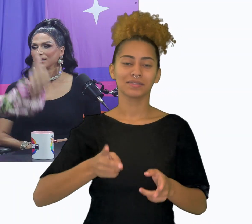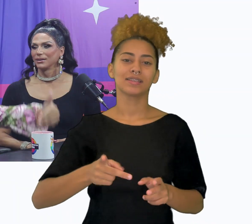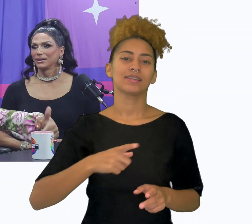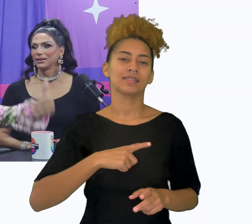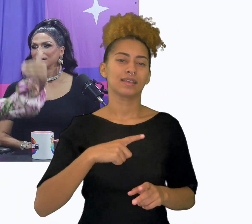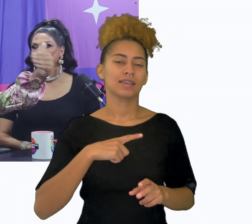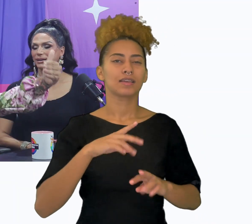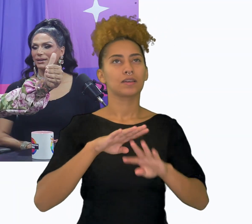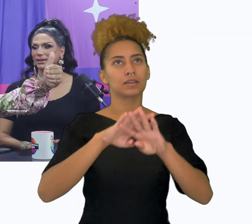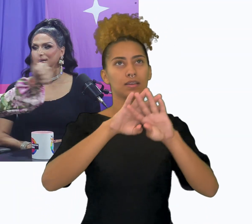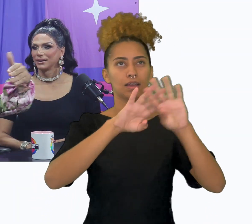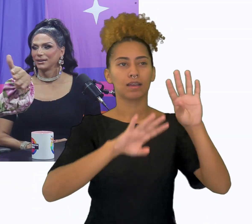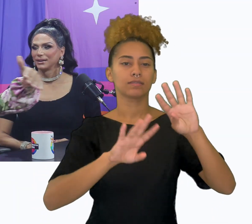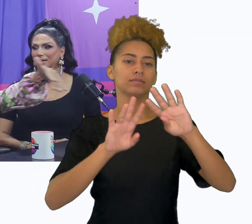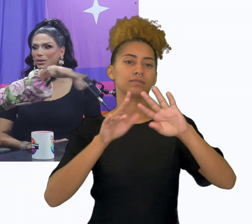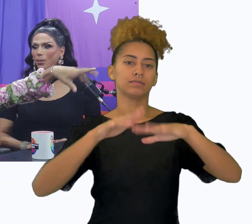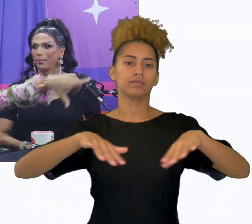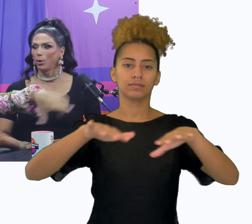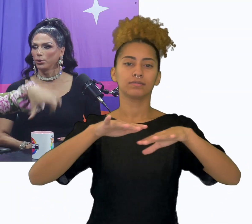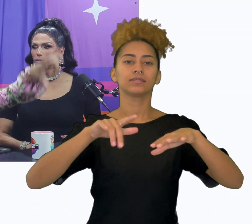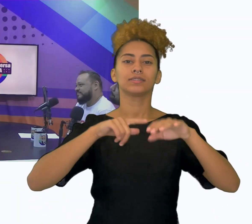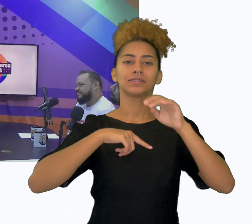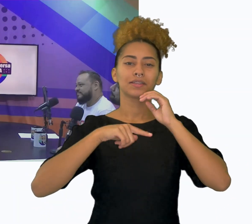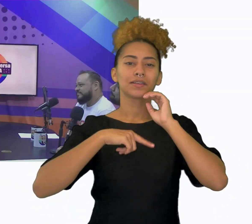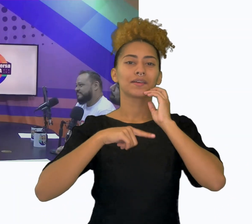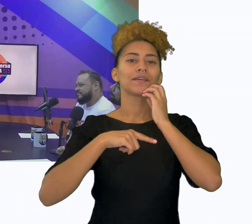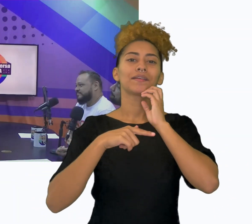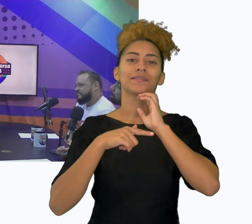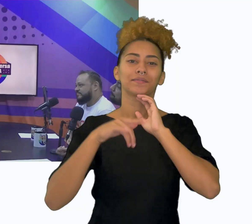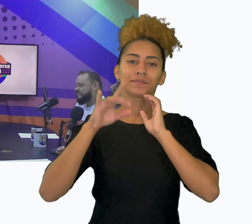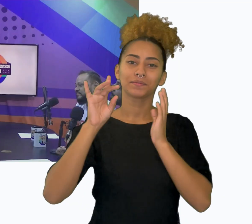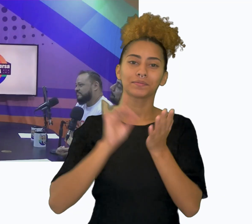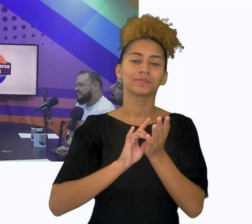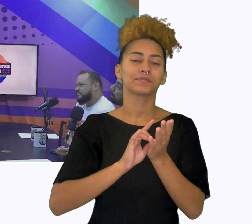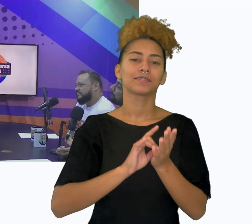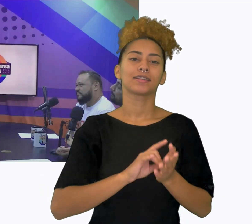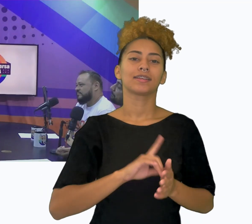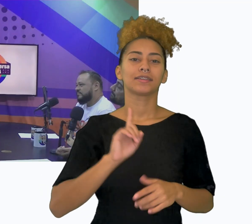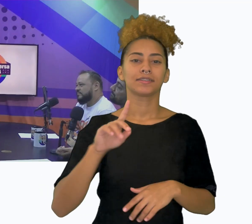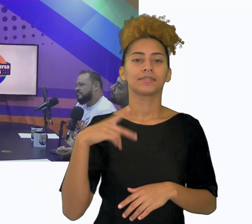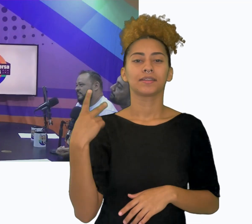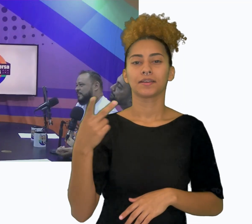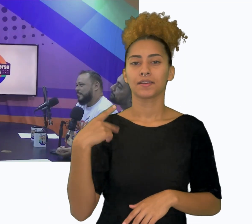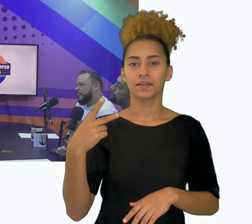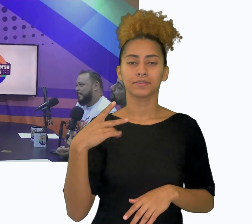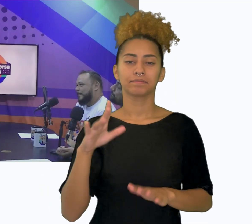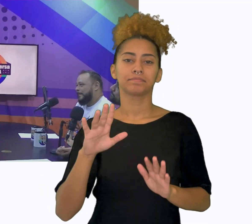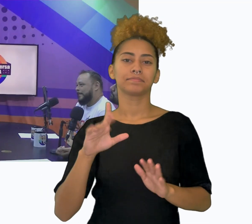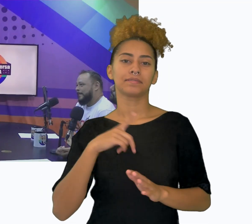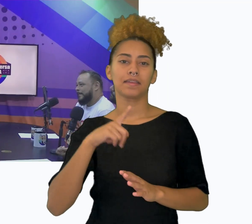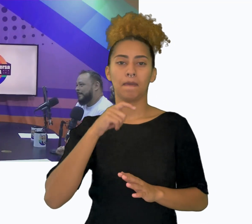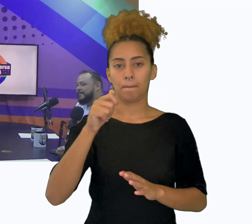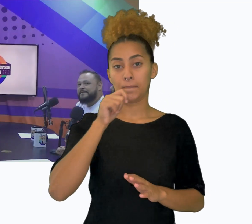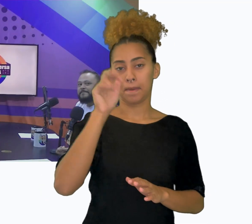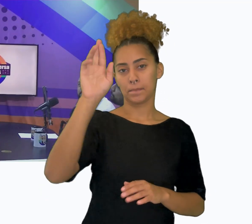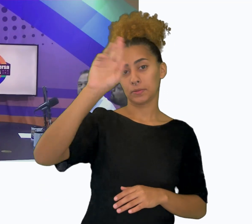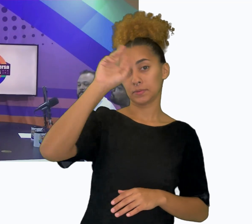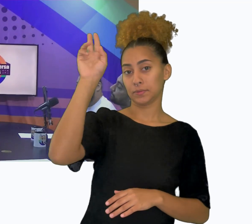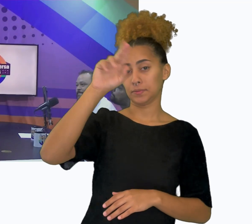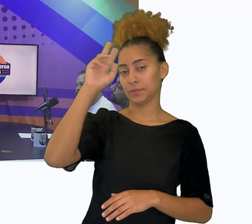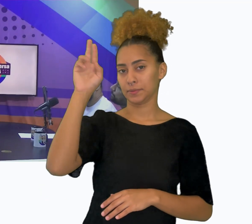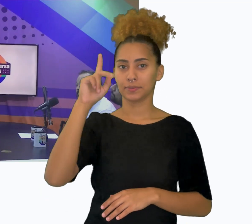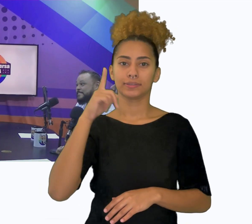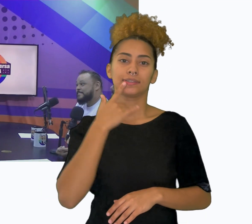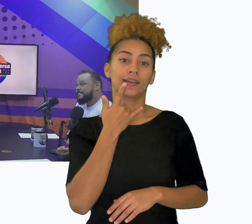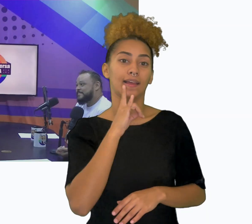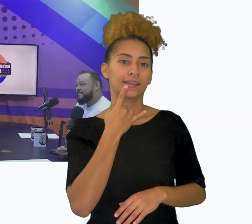tinha uma grade assim pra BR, tinha uns anéis lá. E aí a gente fazendo a linha, lá você vê uns bebos com a garrafa de